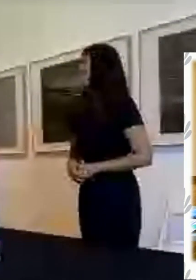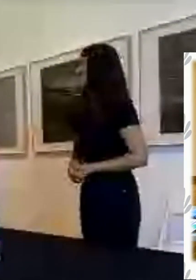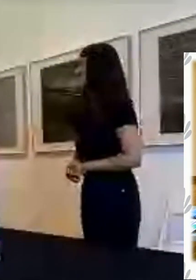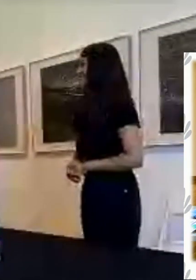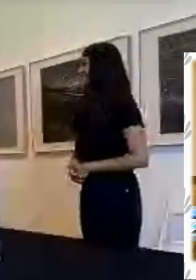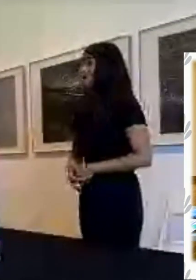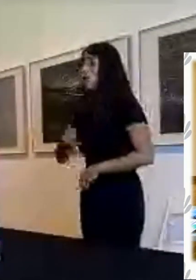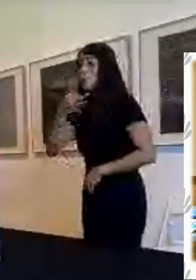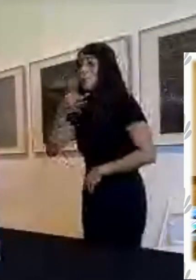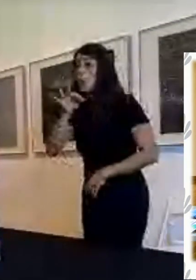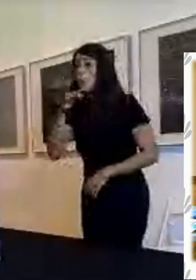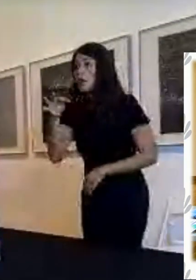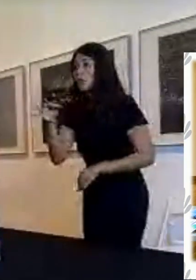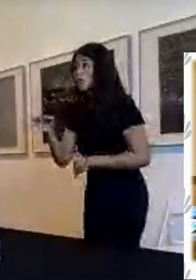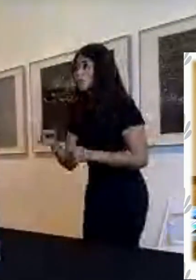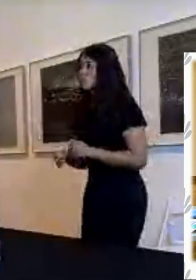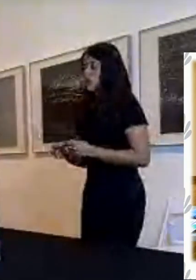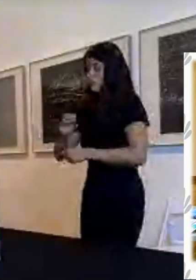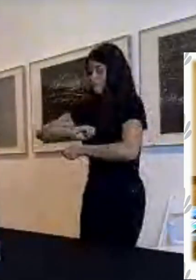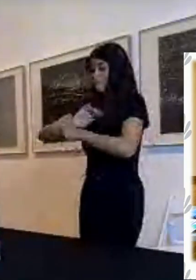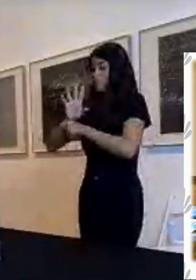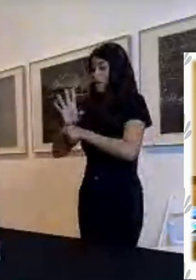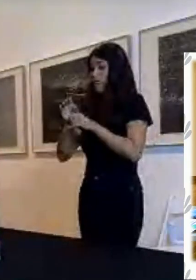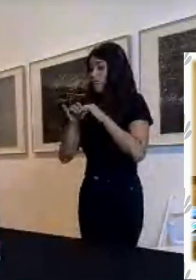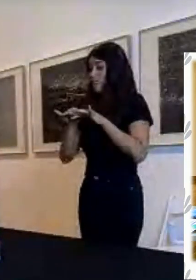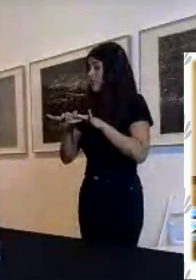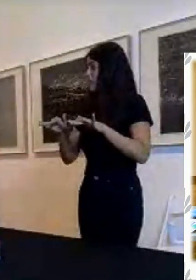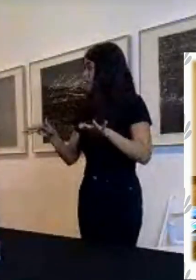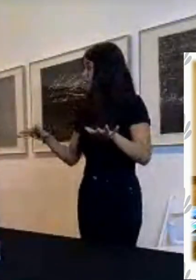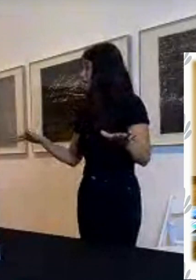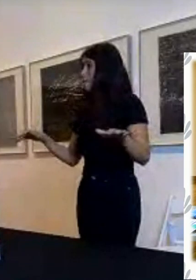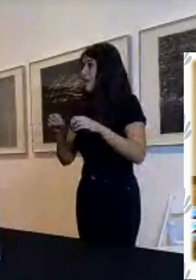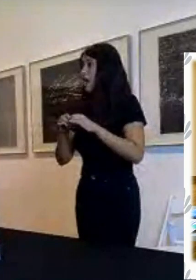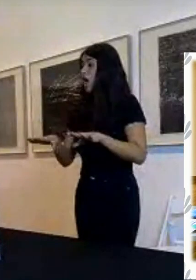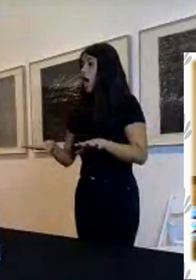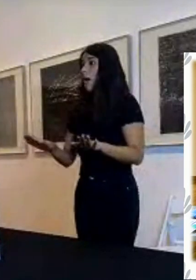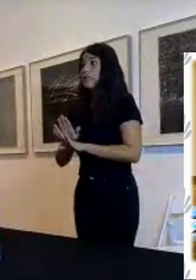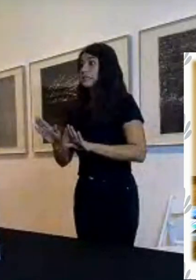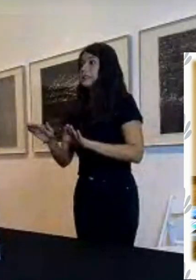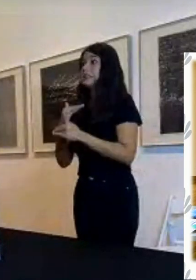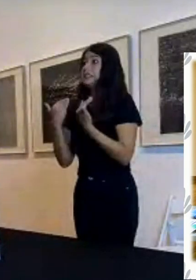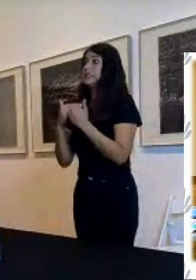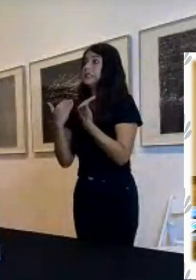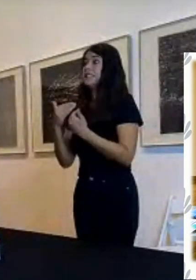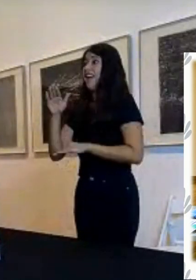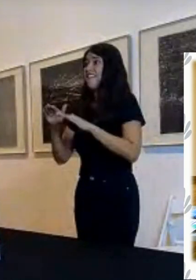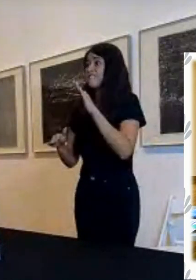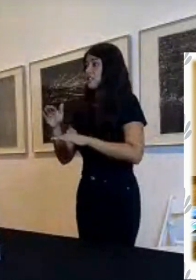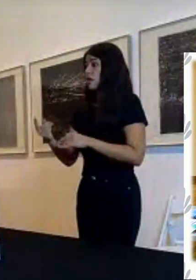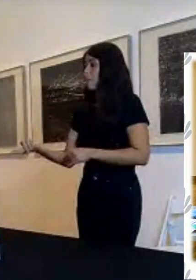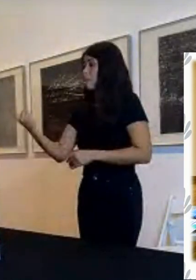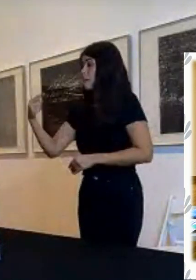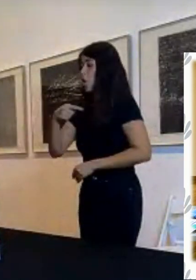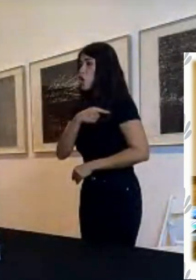y después de la pandemia atroz, terrible. A veces creo que me preguntan cómo